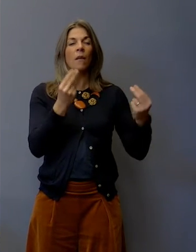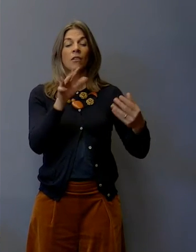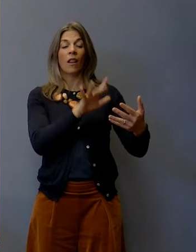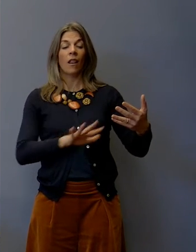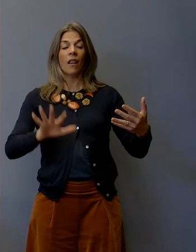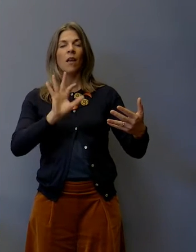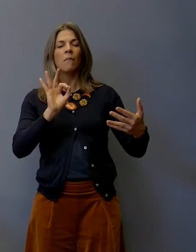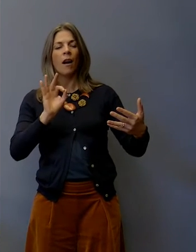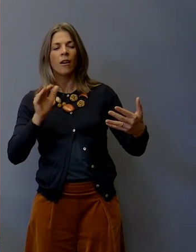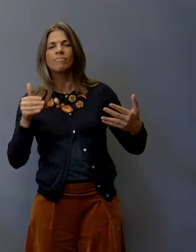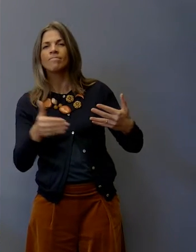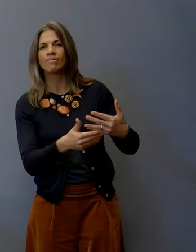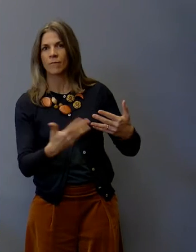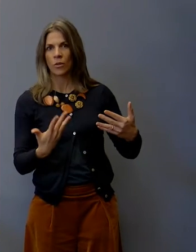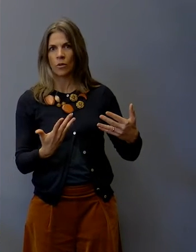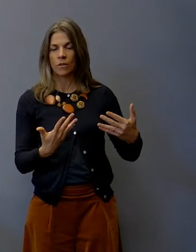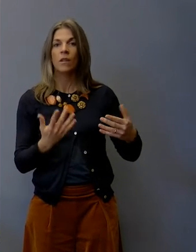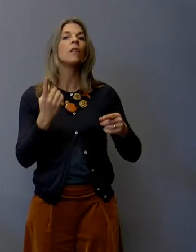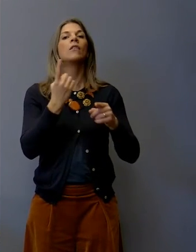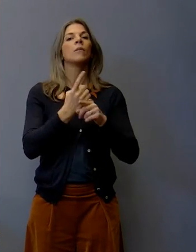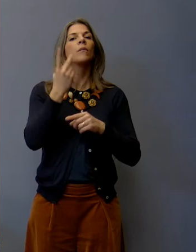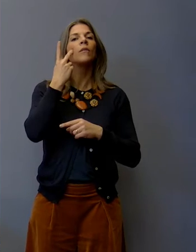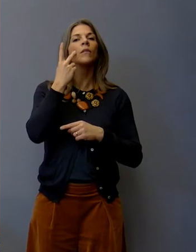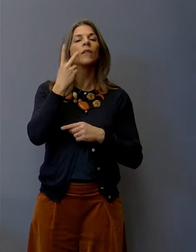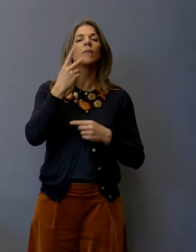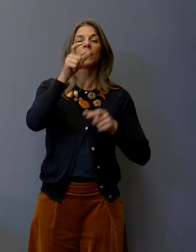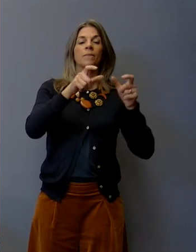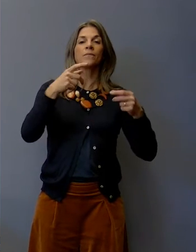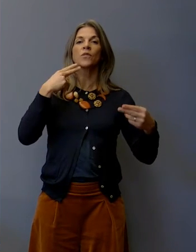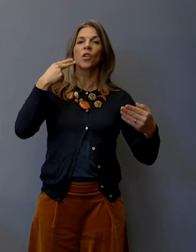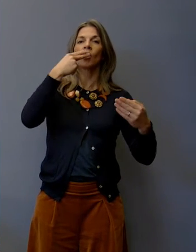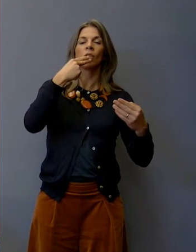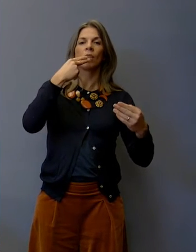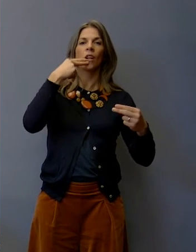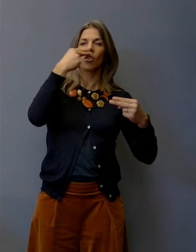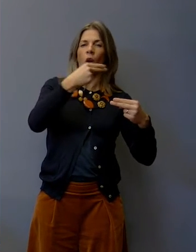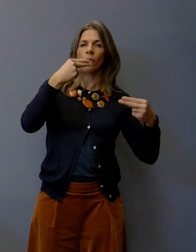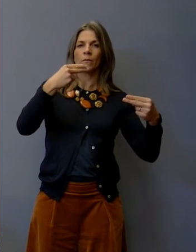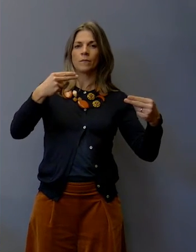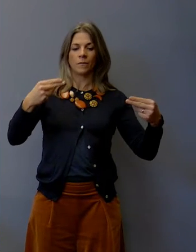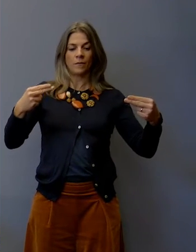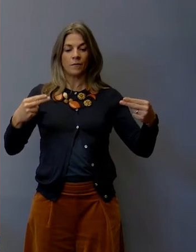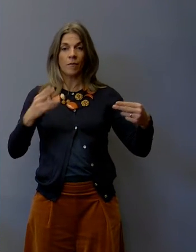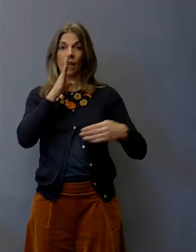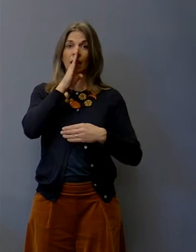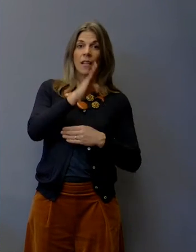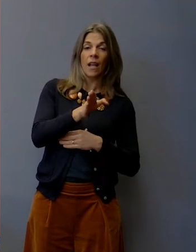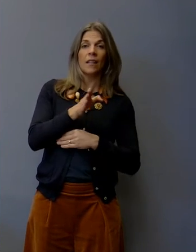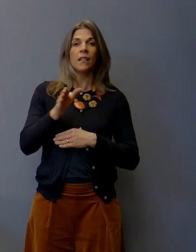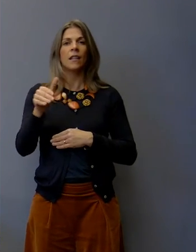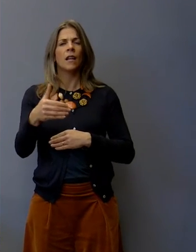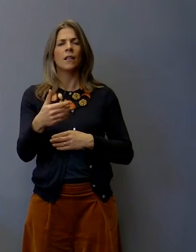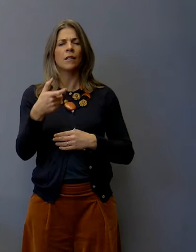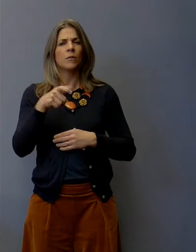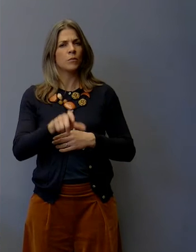intanto dobbiamo capire come originano le nomine apicali nelle partecipate dirette o indirette e nelle